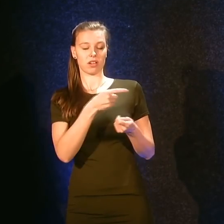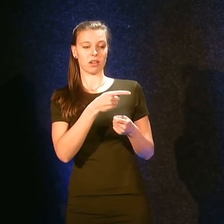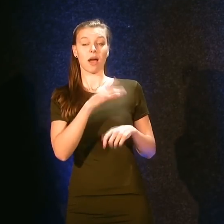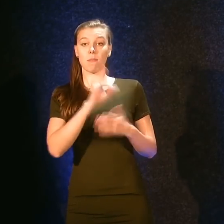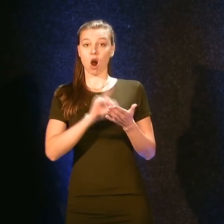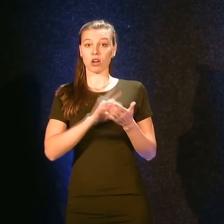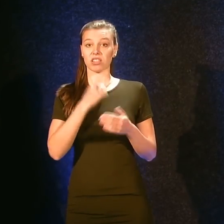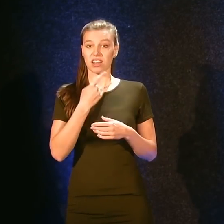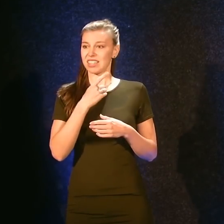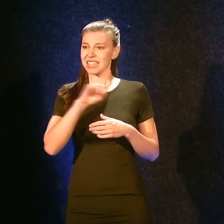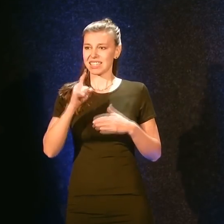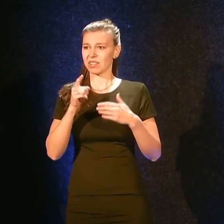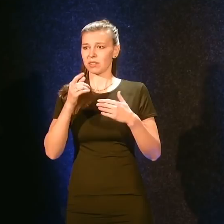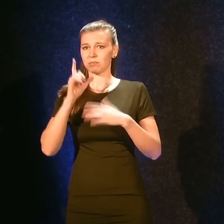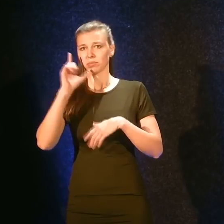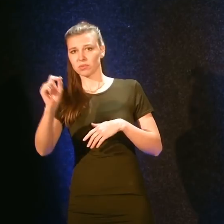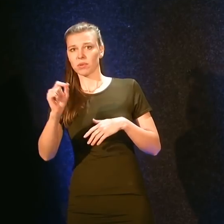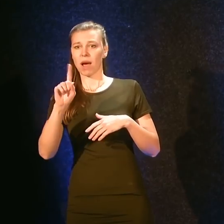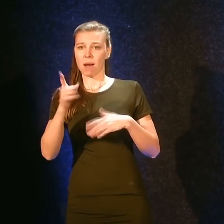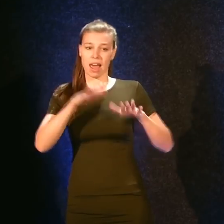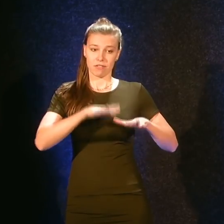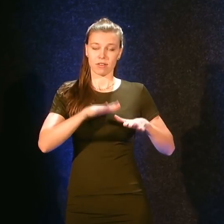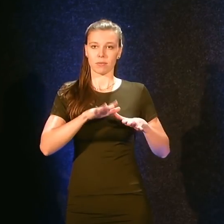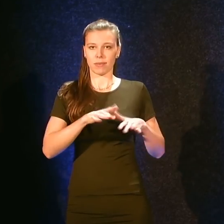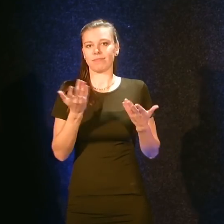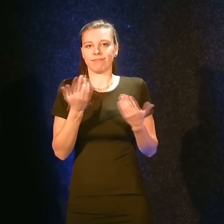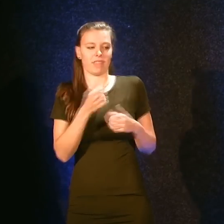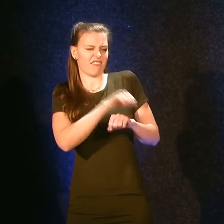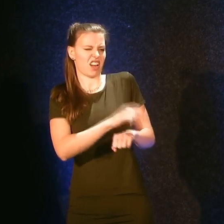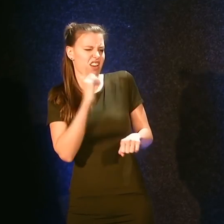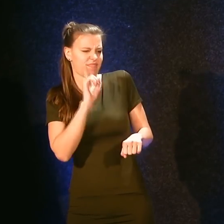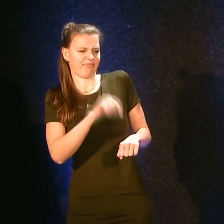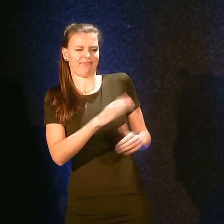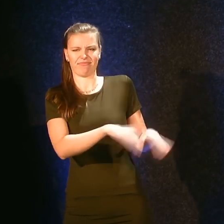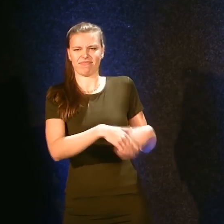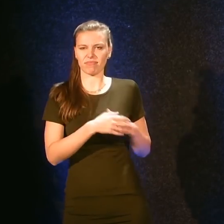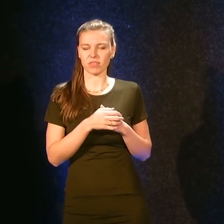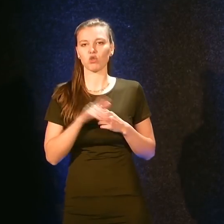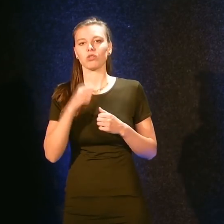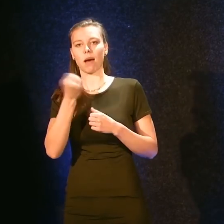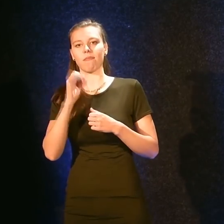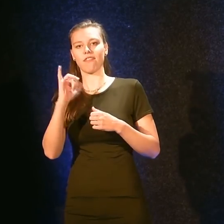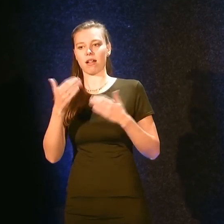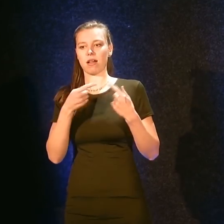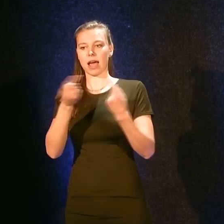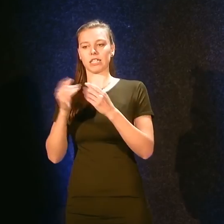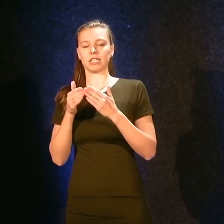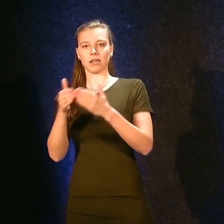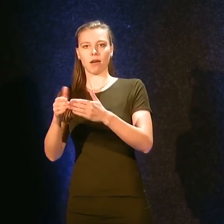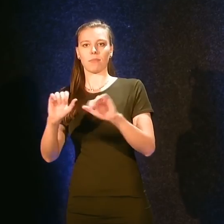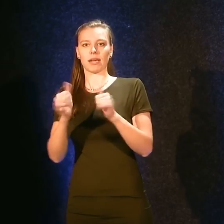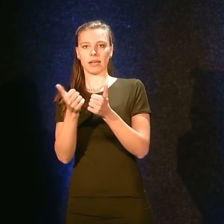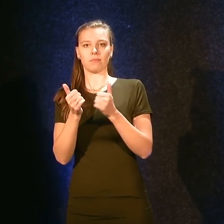je luistert niet naar een gevangene en dus varen ze wel uit. En we lezen dan in Handelingen hoofdstuk 27... dat